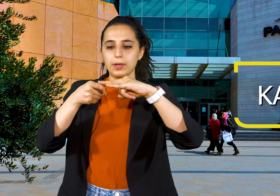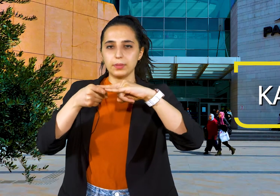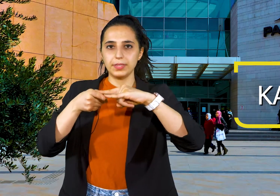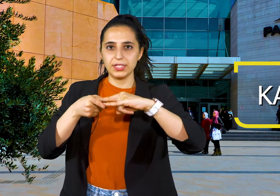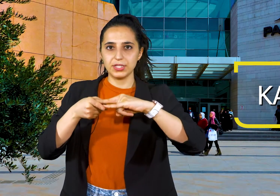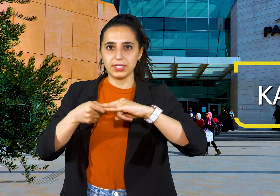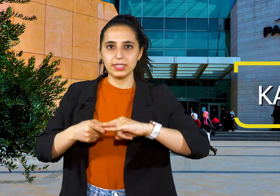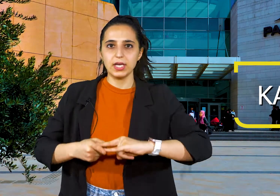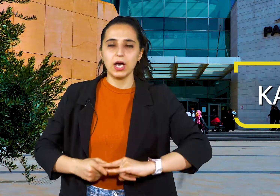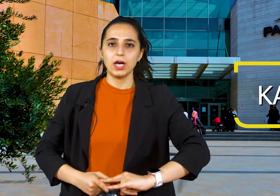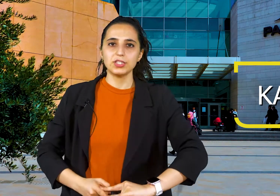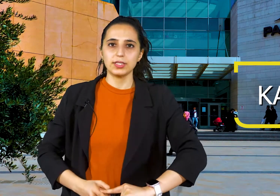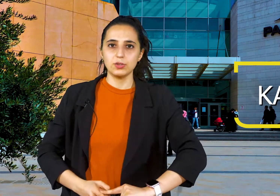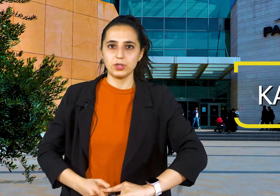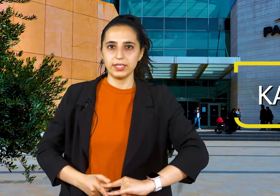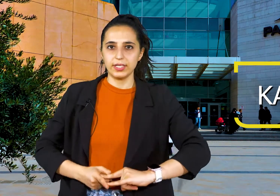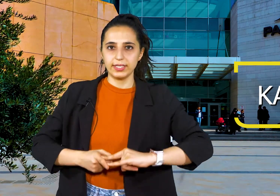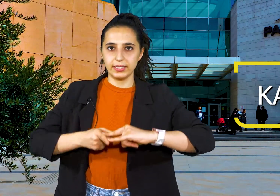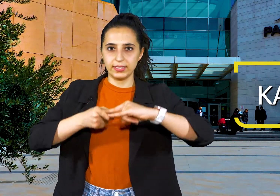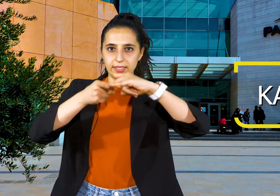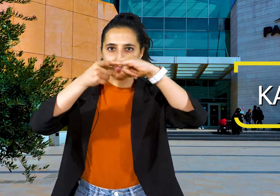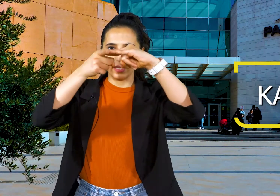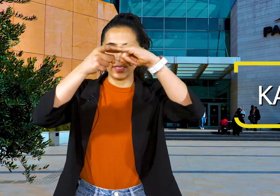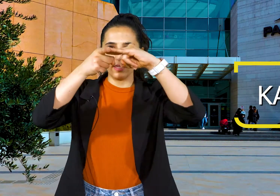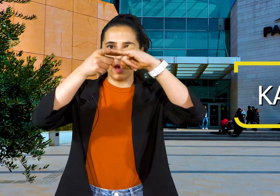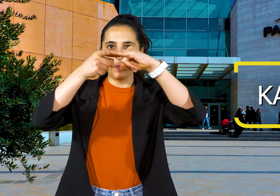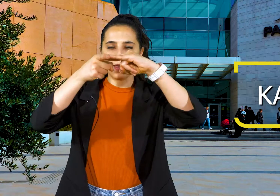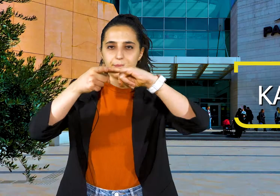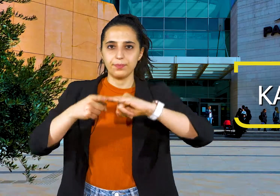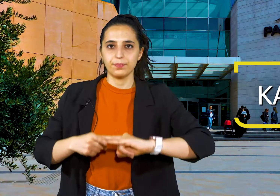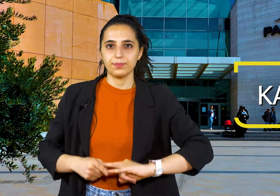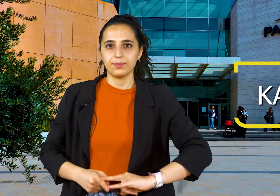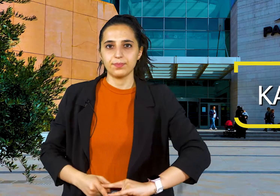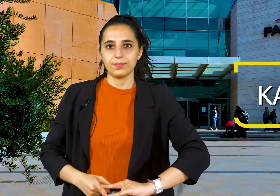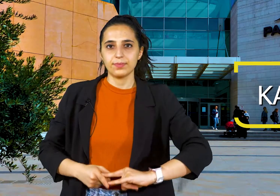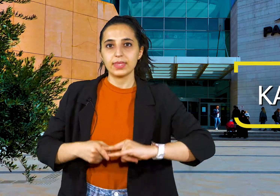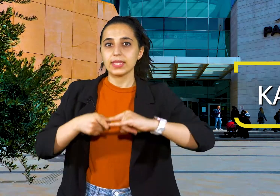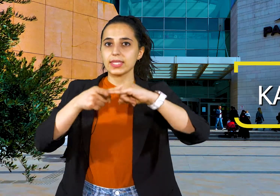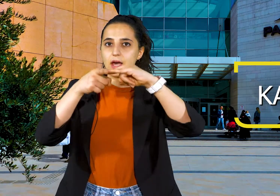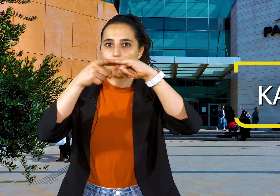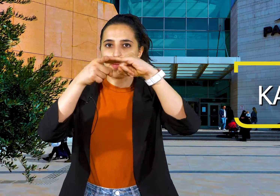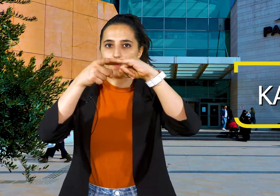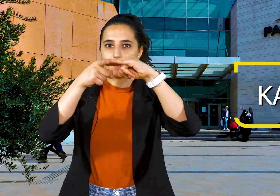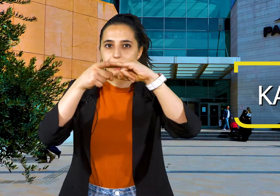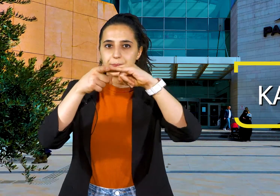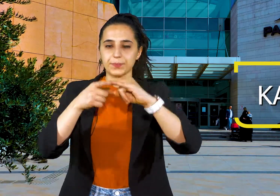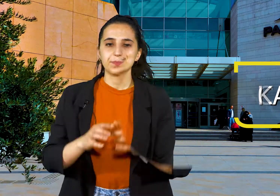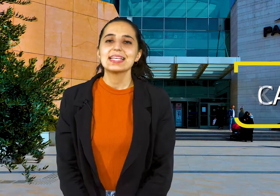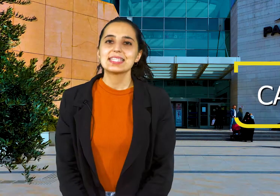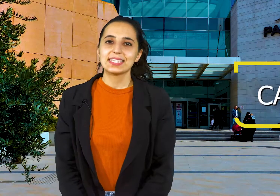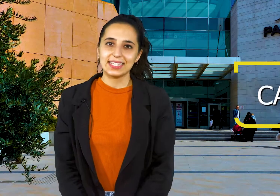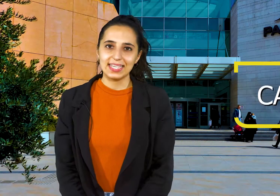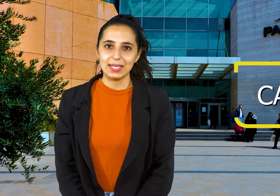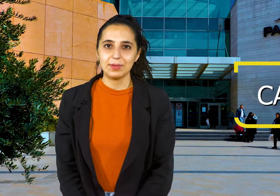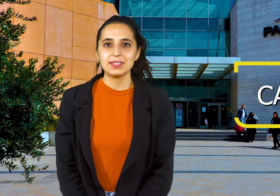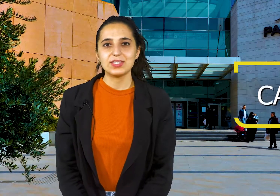parmağıyla birleştirilir. Aşağıdan yukarıya hareket ettirilir. Kabe. Kabe. Sıradaki kelimemiz